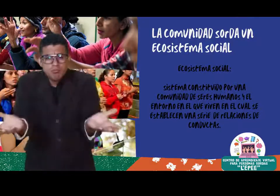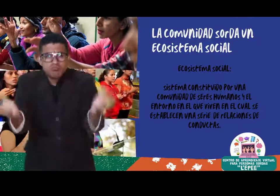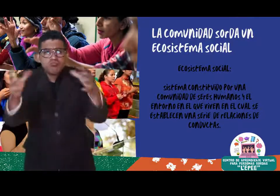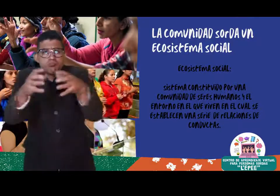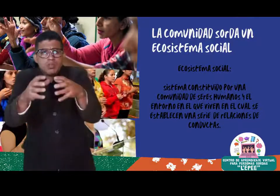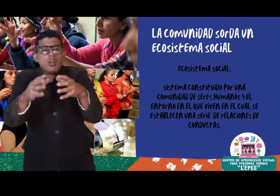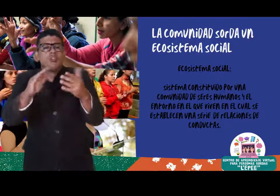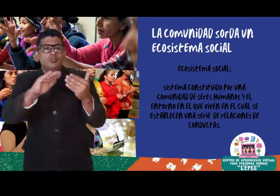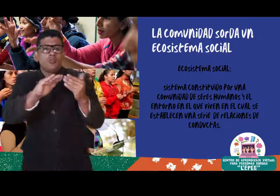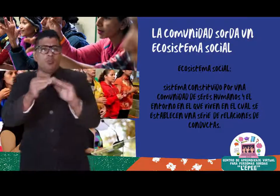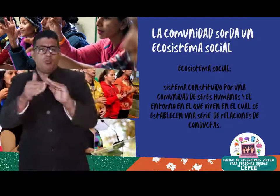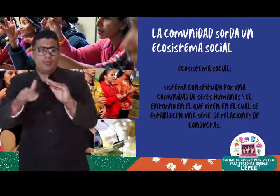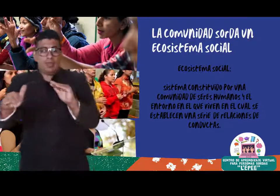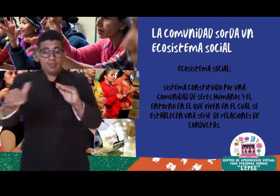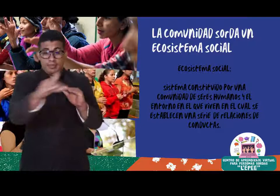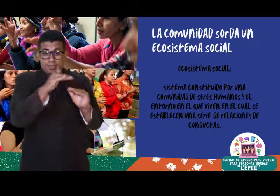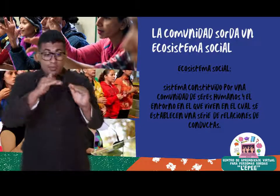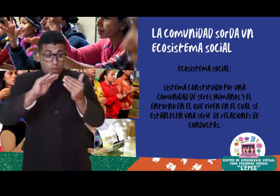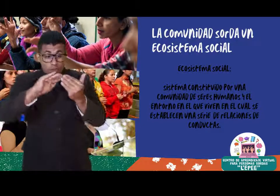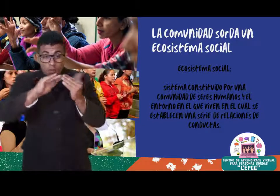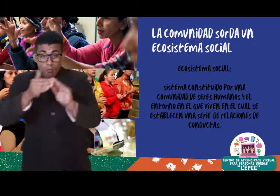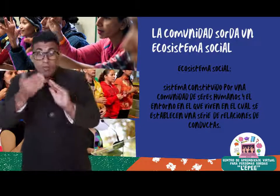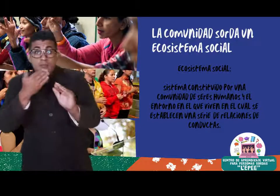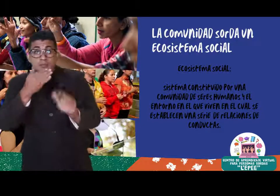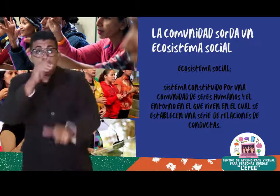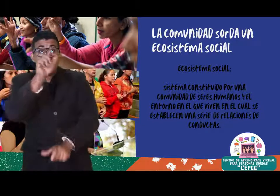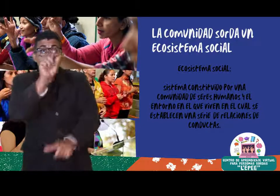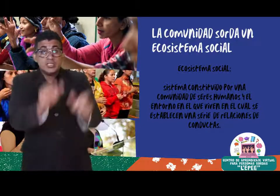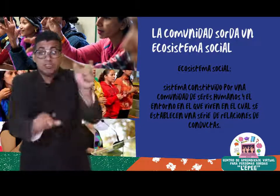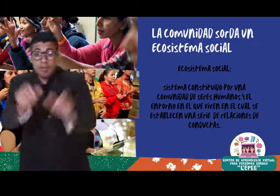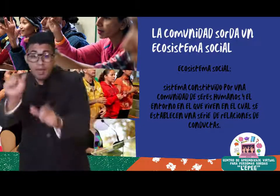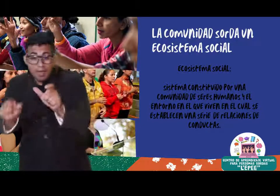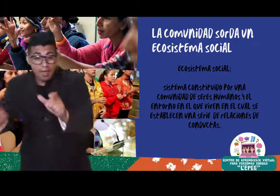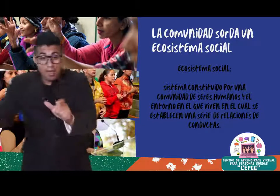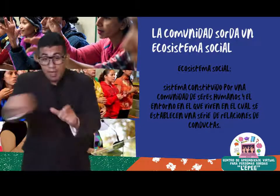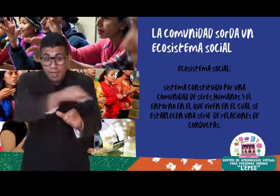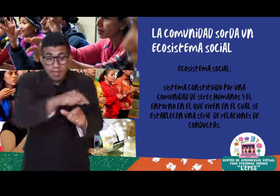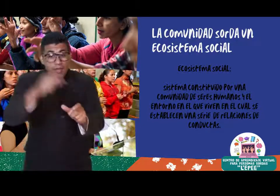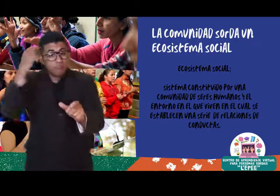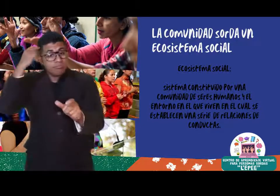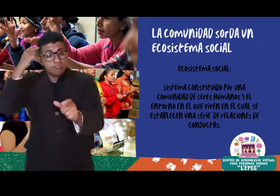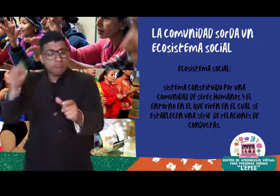Y que entonces en el entorno de estos seres humanos,